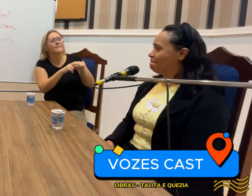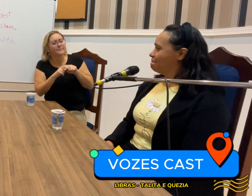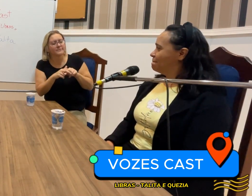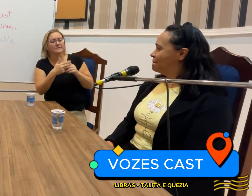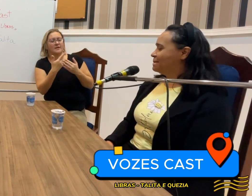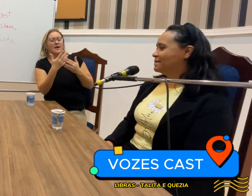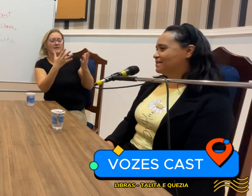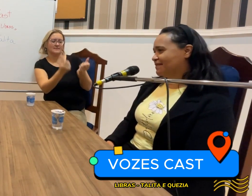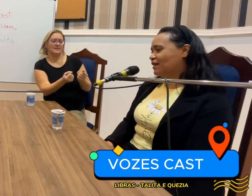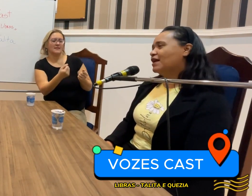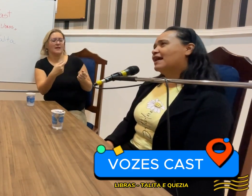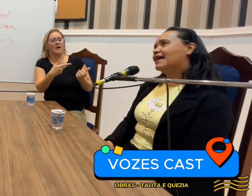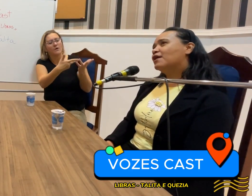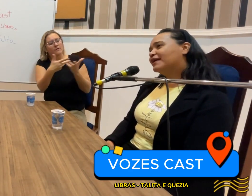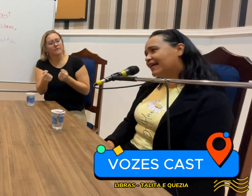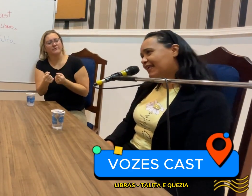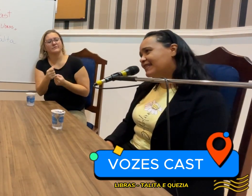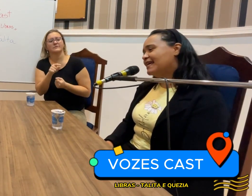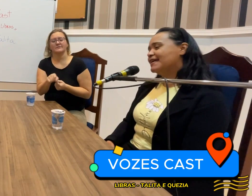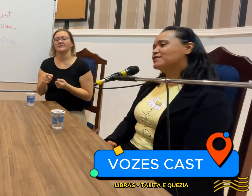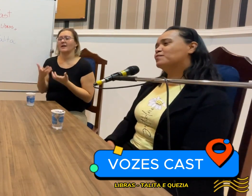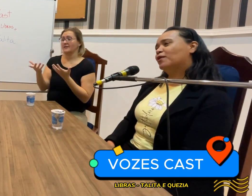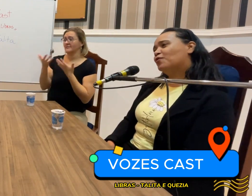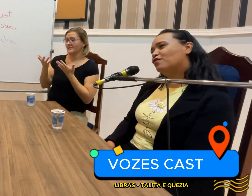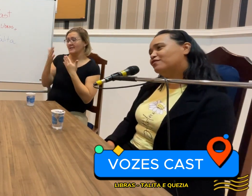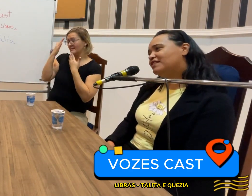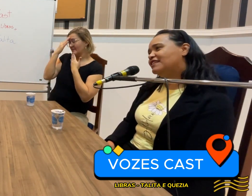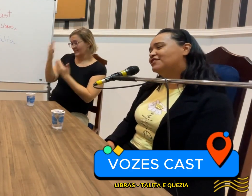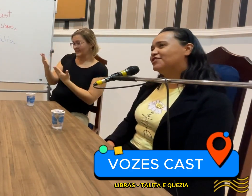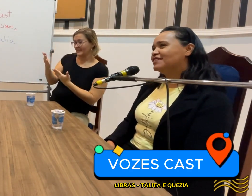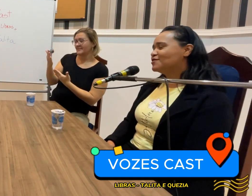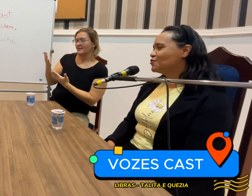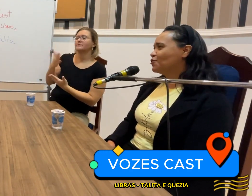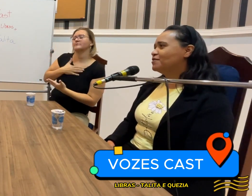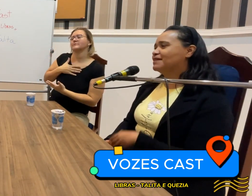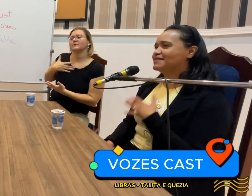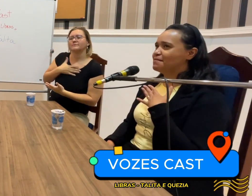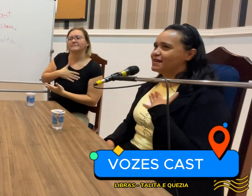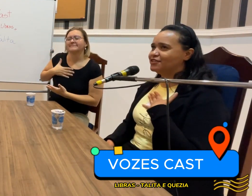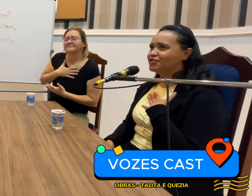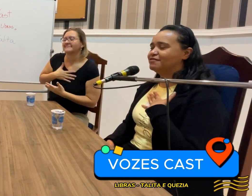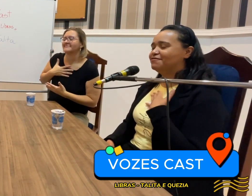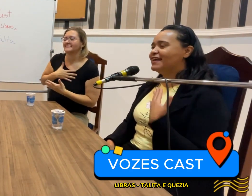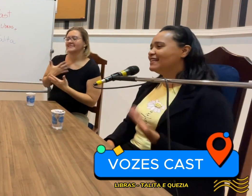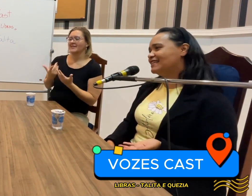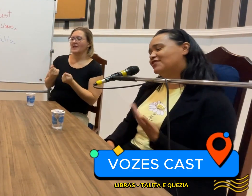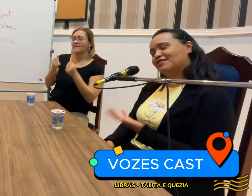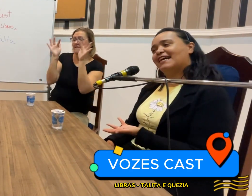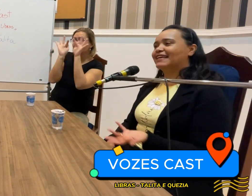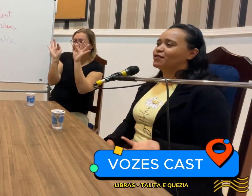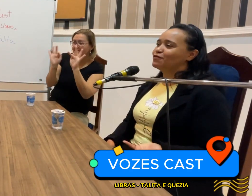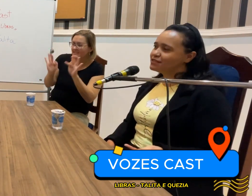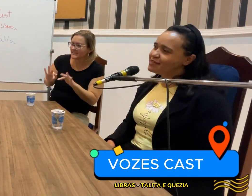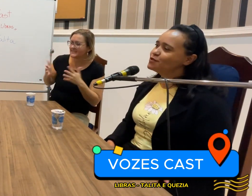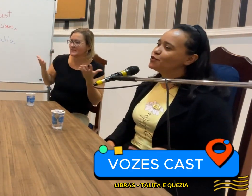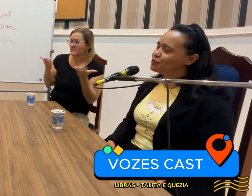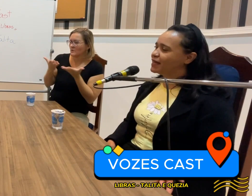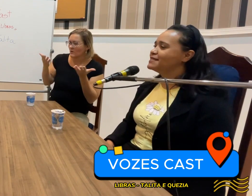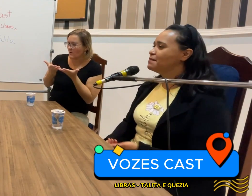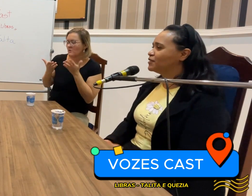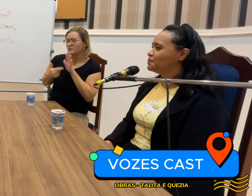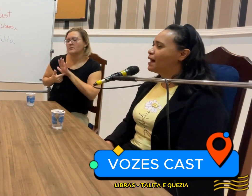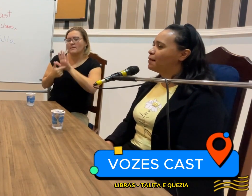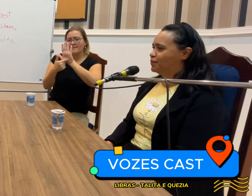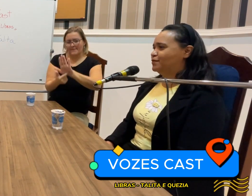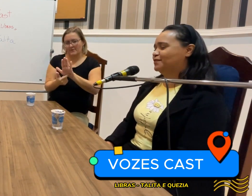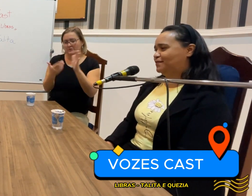ao nosso convite. Eu que agradeço pelo convite. Estou imensamente feliz de estar aqui com vocês hoje para